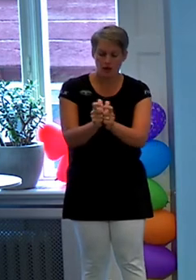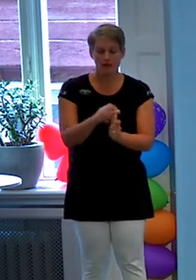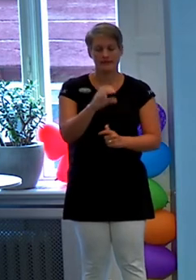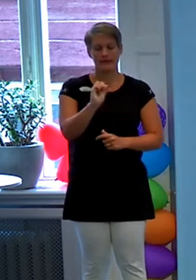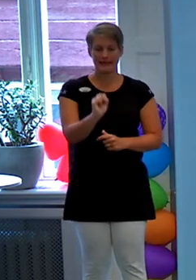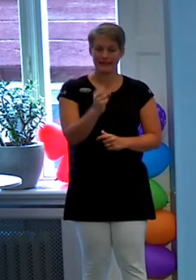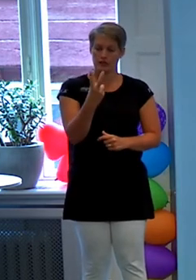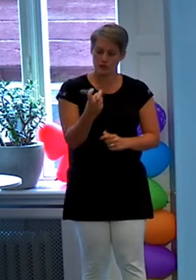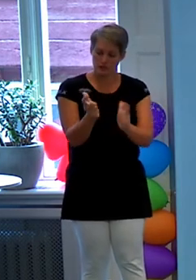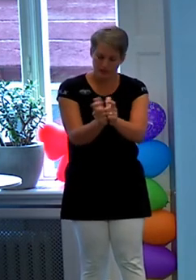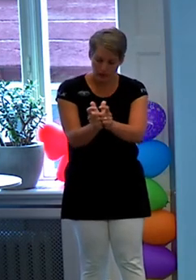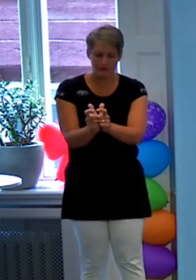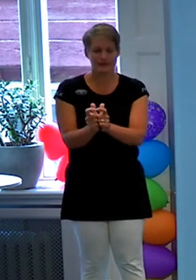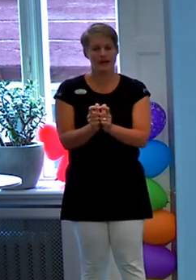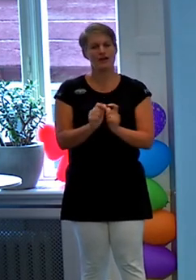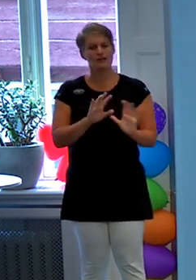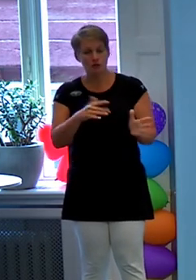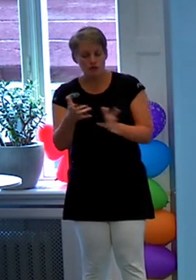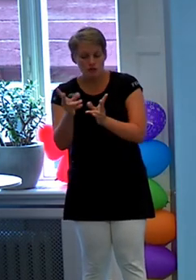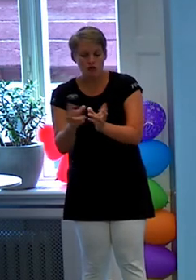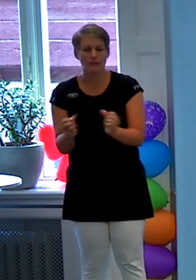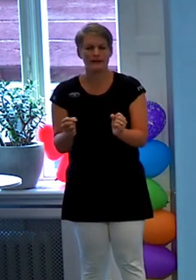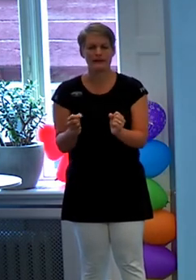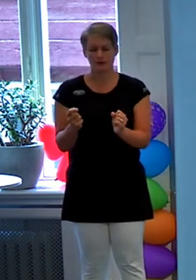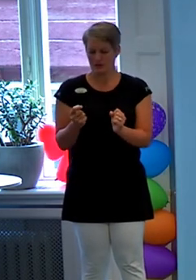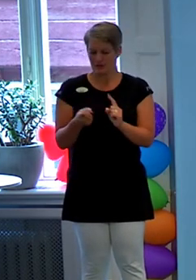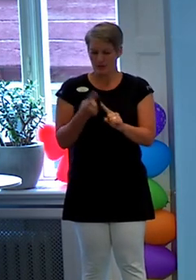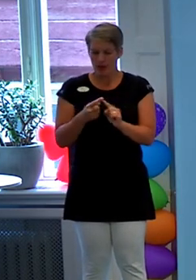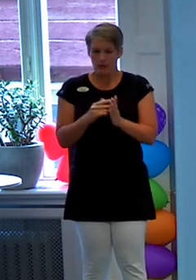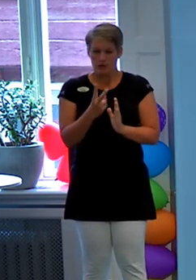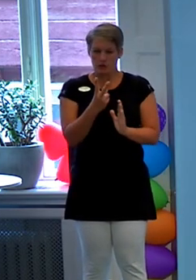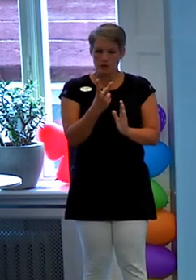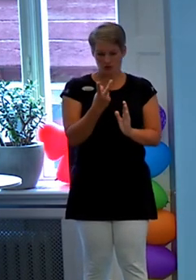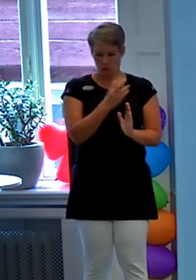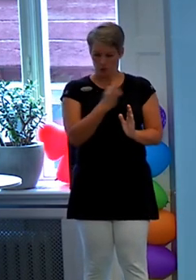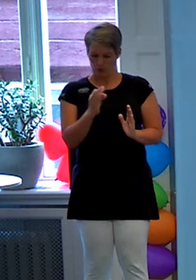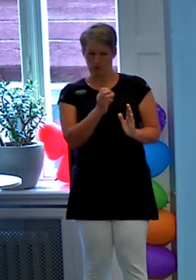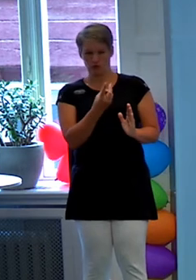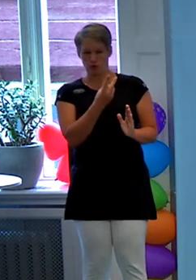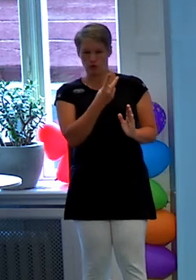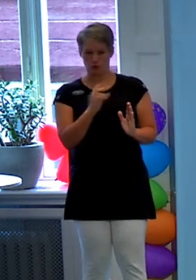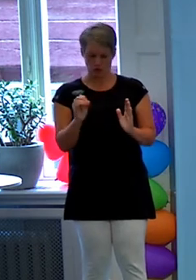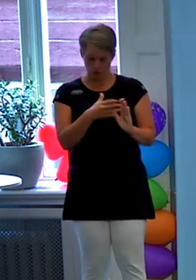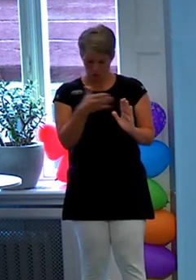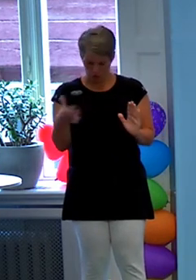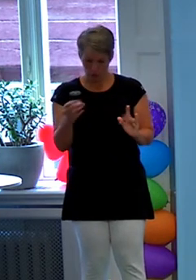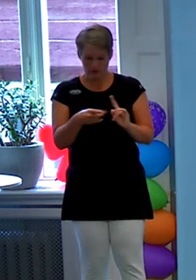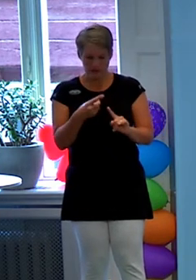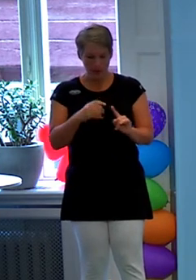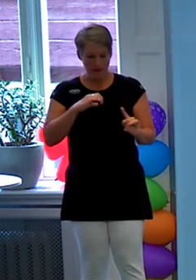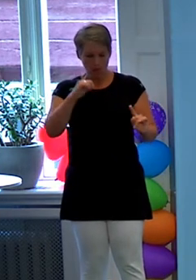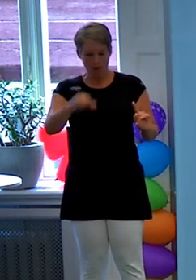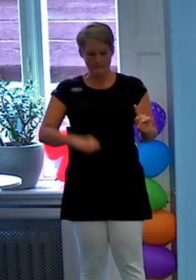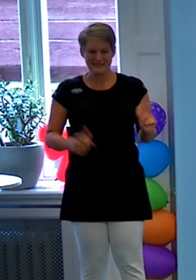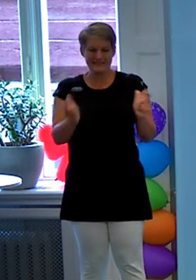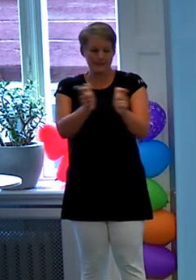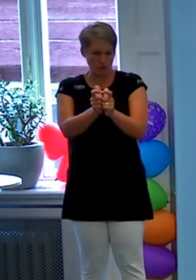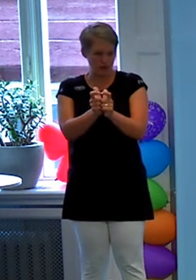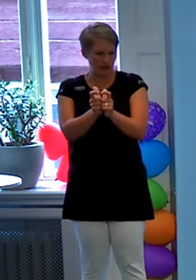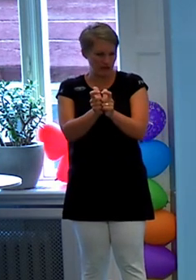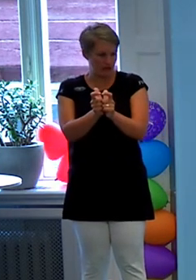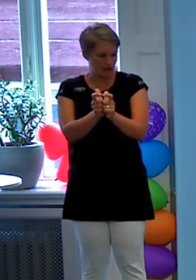G20. Och det är fortfarande, men någonstans i början på 2000-talet så var ju det här berömda stora borgmästarmötet som jag